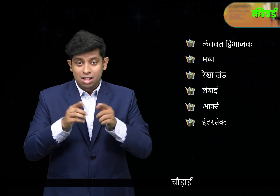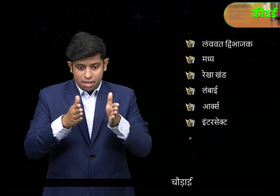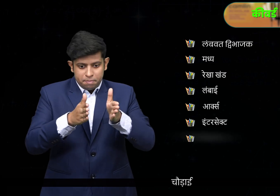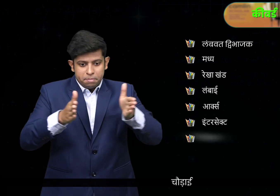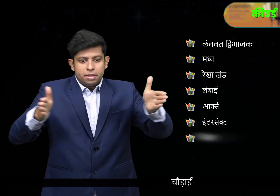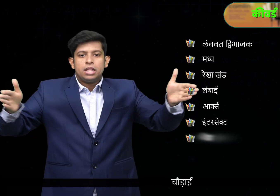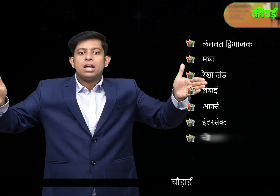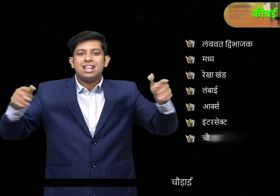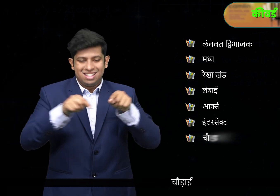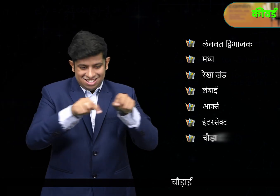चौड़ाई,